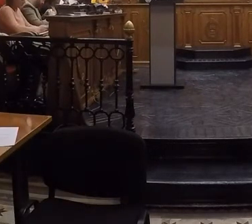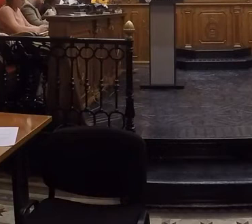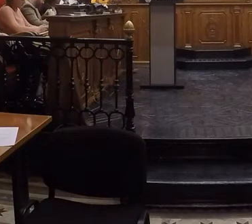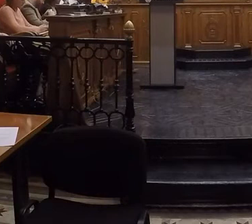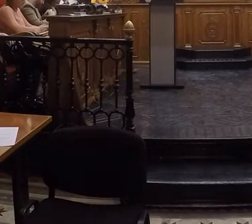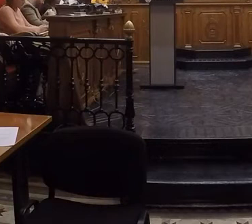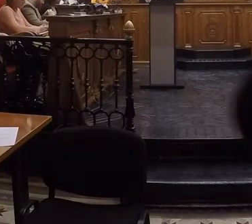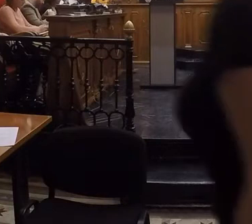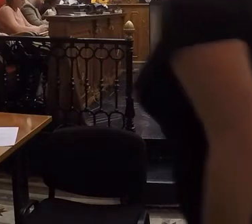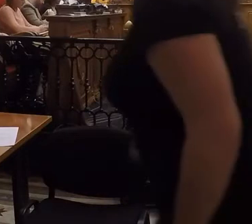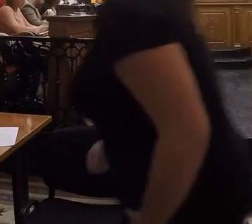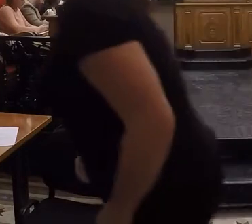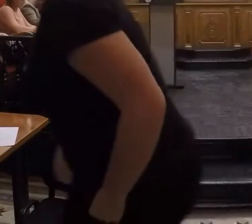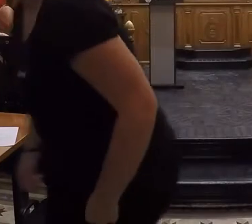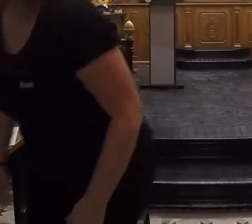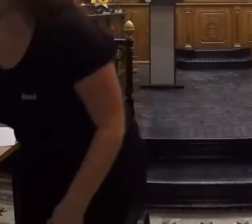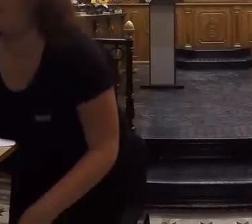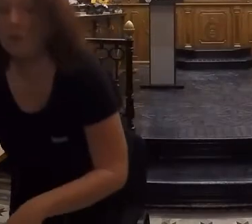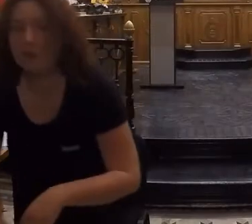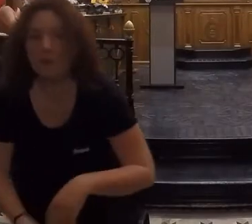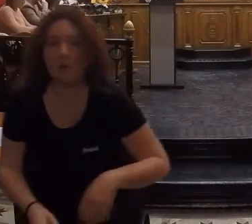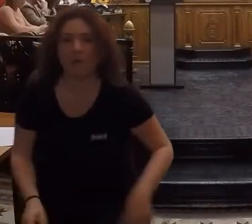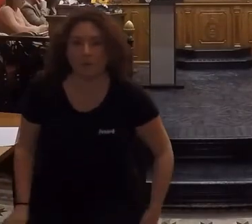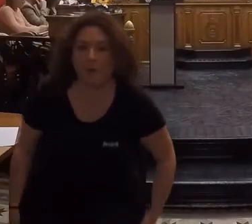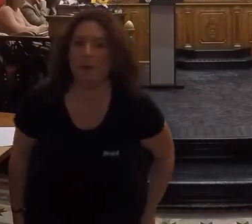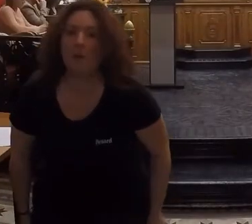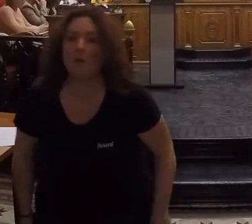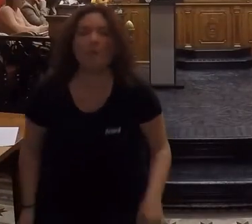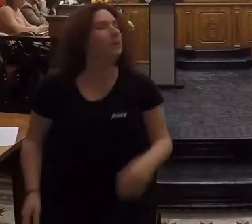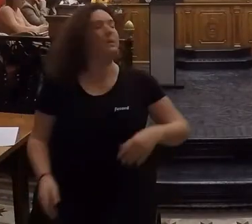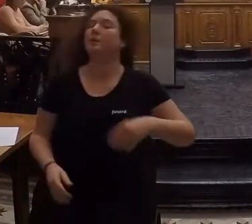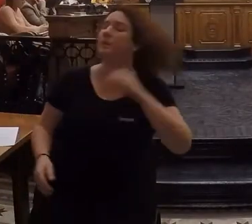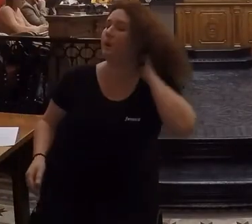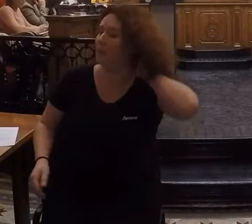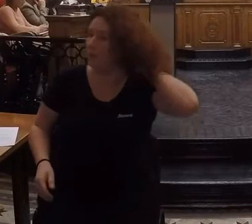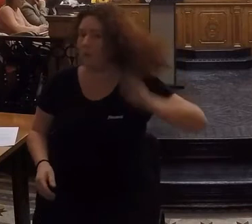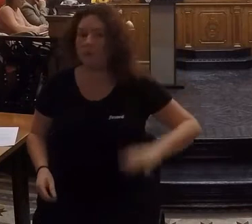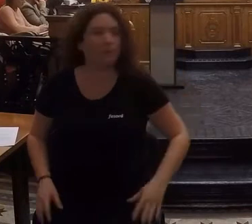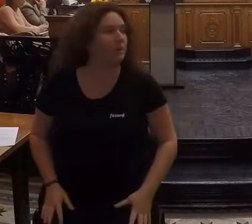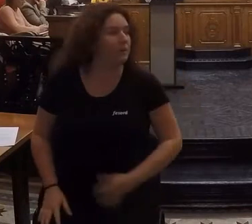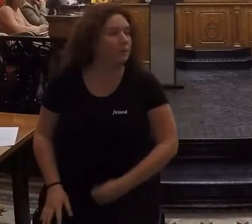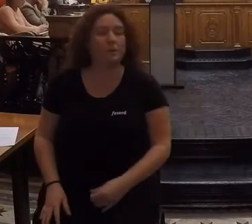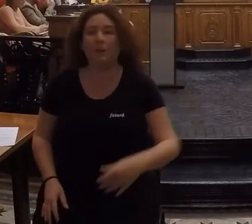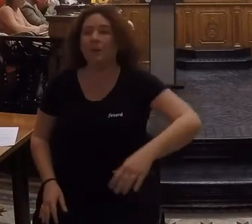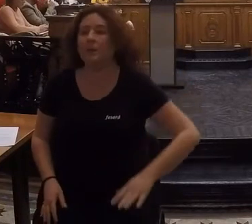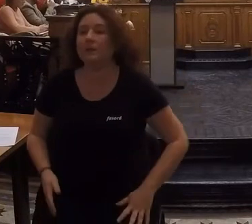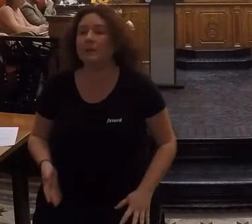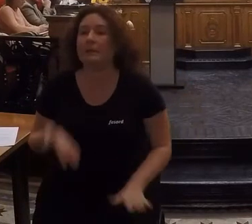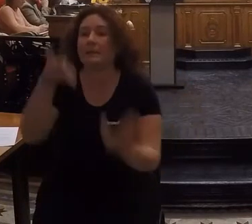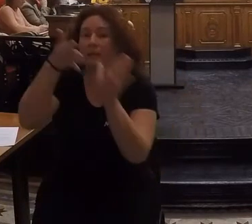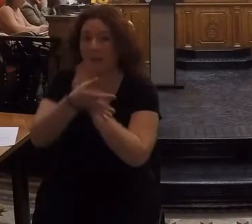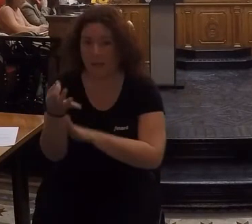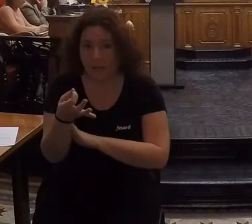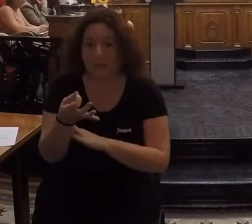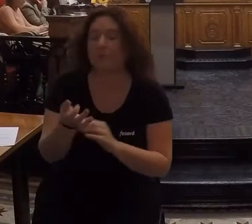alegaciones presentadas para nada tienen que ver con el contenido de la modificación de la ordenanza en cuestión. Es decir, uno jurídicamente